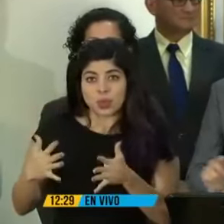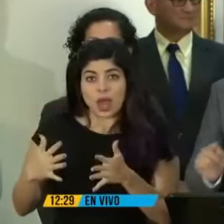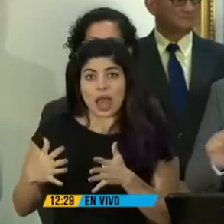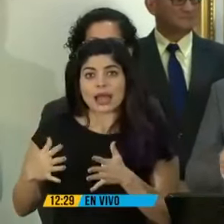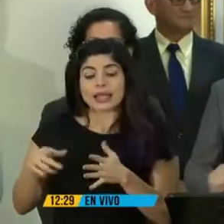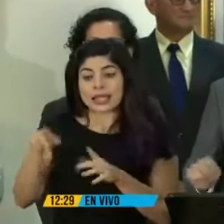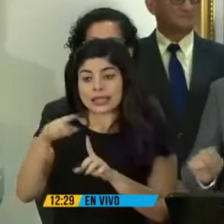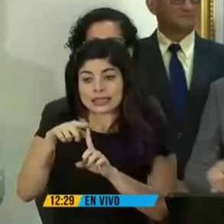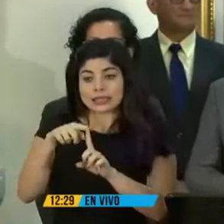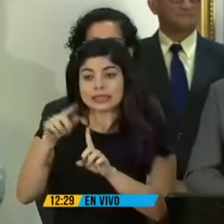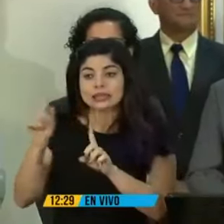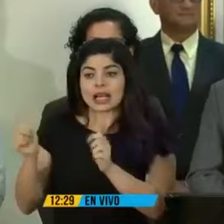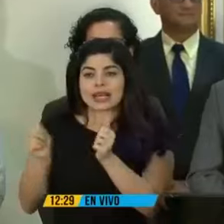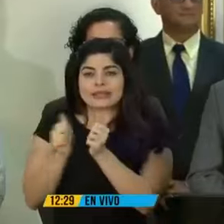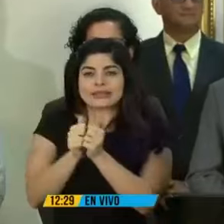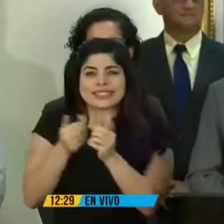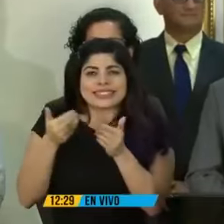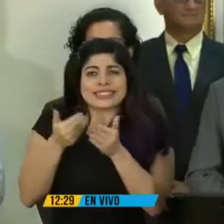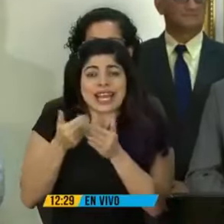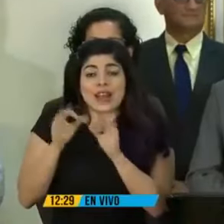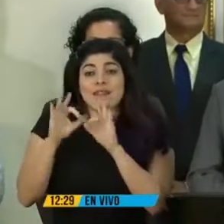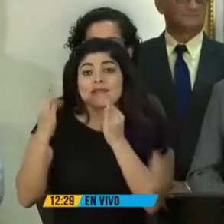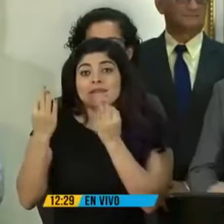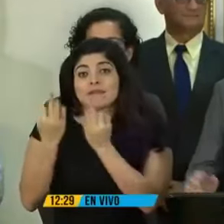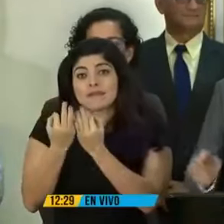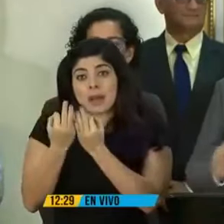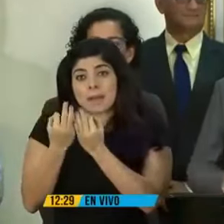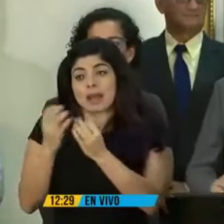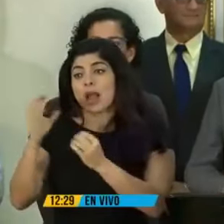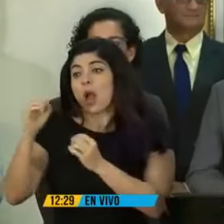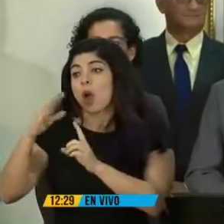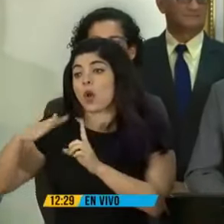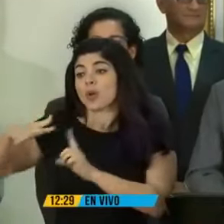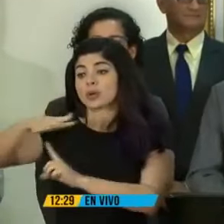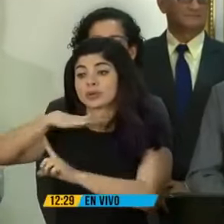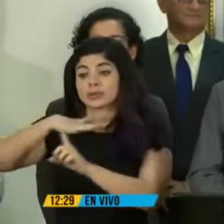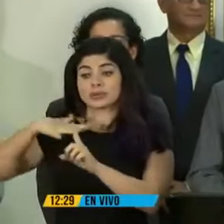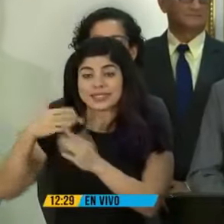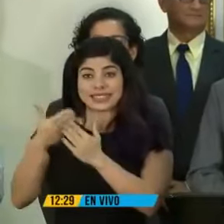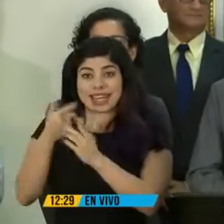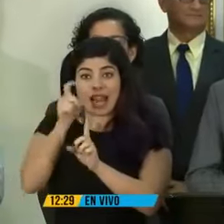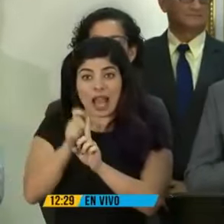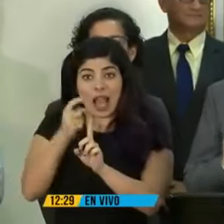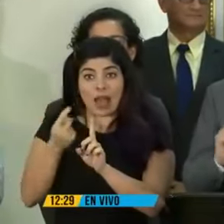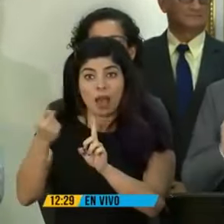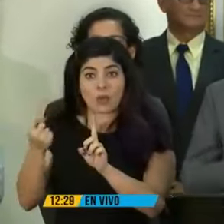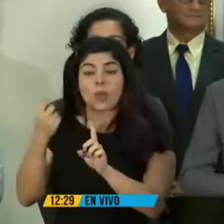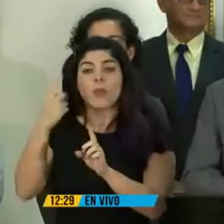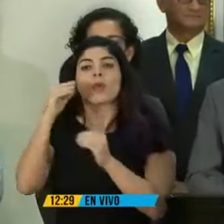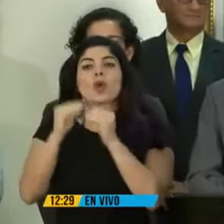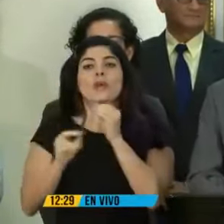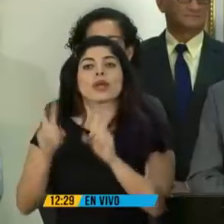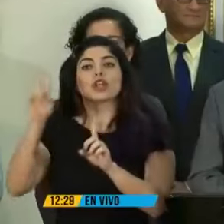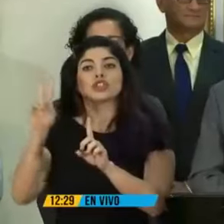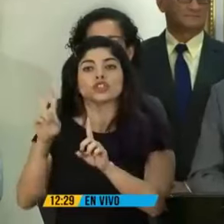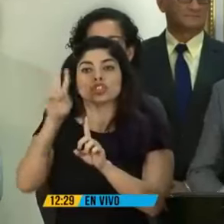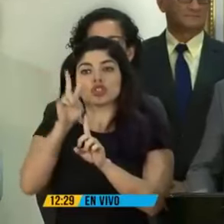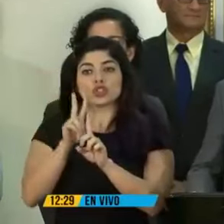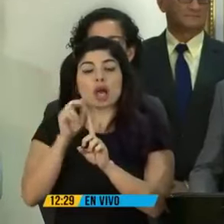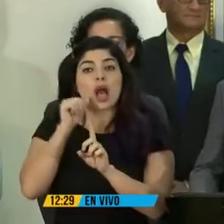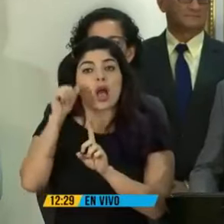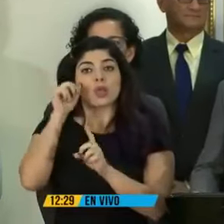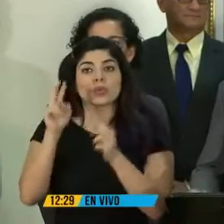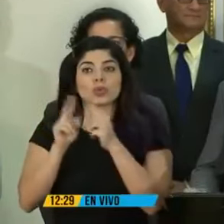le acompañan de cerca, en su familia o en su entorno cercano, 2 personas adultas que